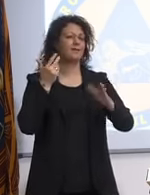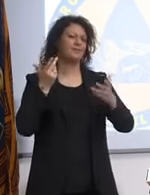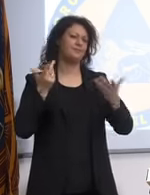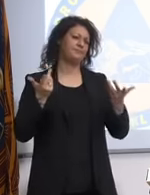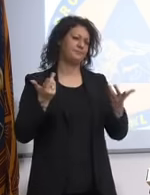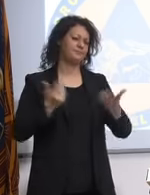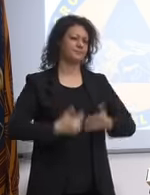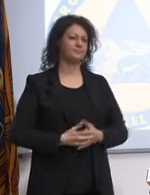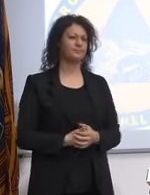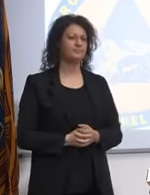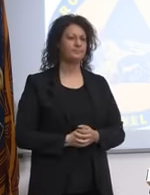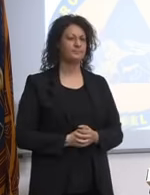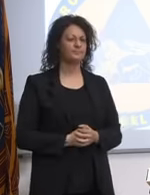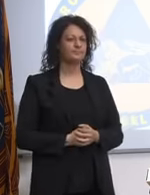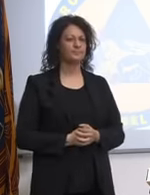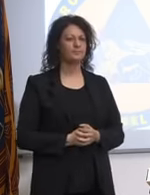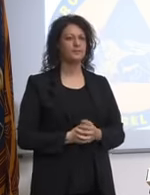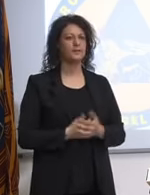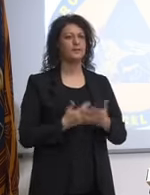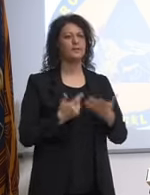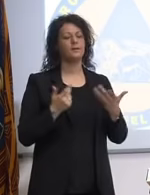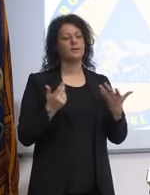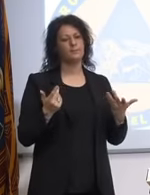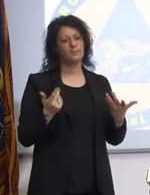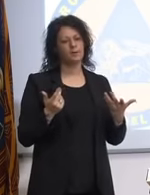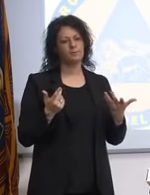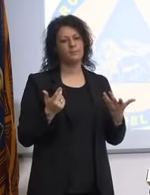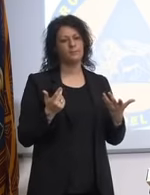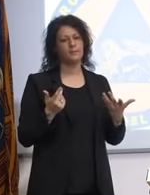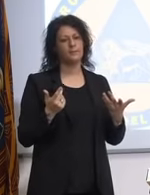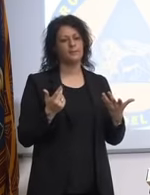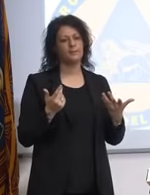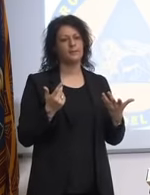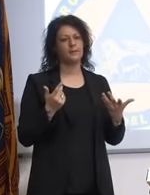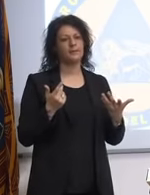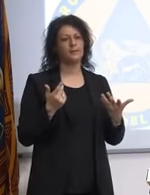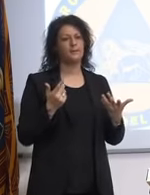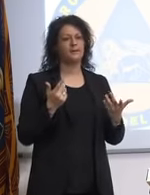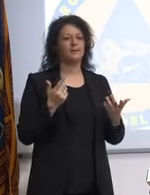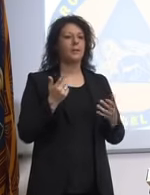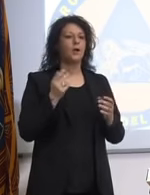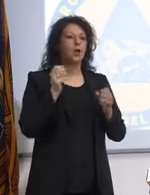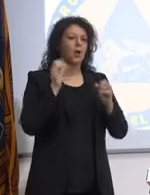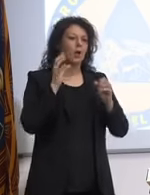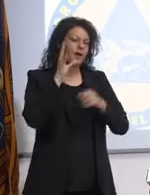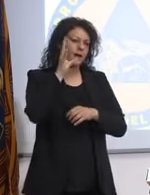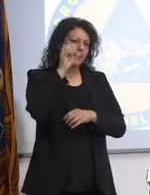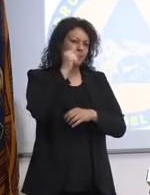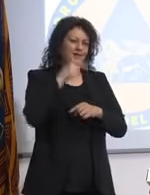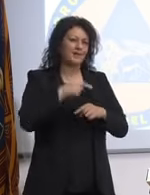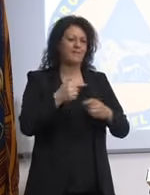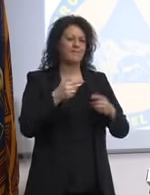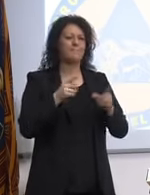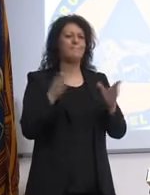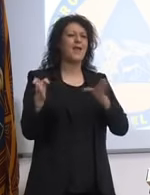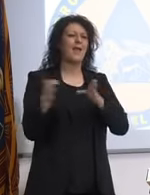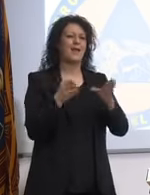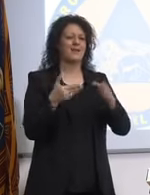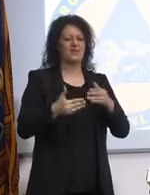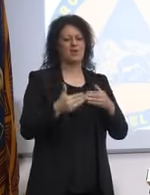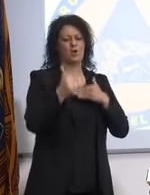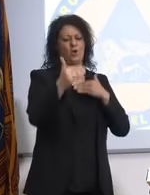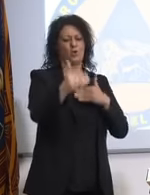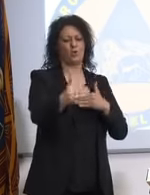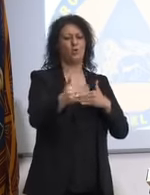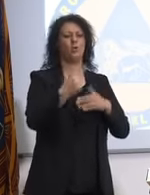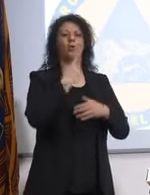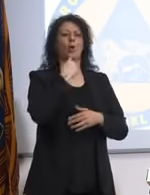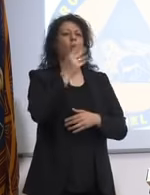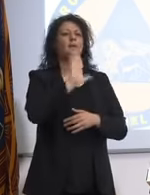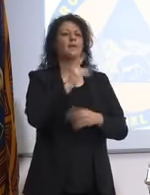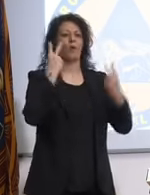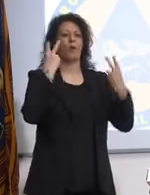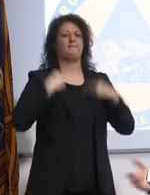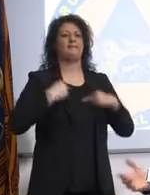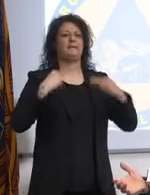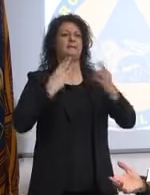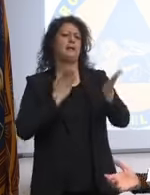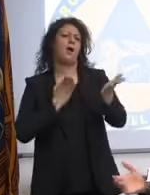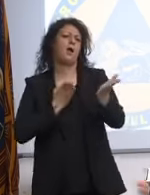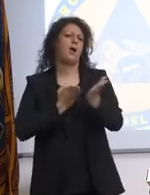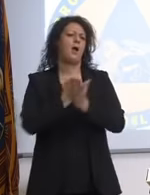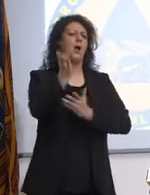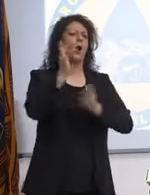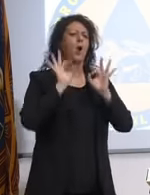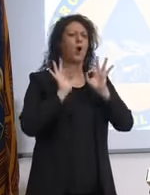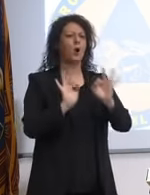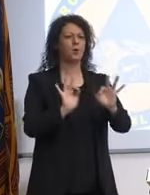scusatemi. Capisco se uno ti certifica e ti dice: guarda, da qui all'infinito vivremo così, vivremo con il virus, con le mascherine. Allora uno dice: